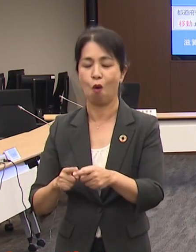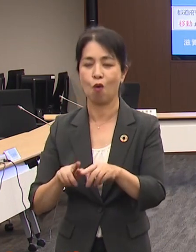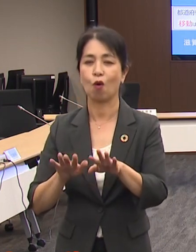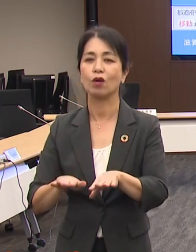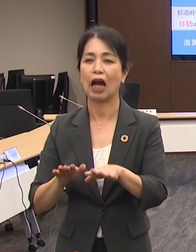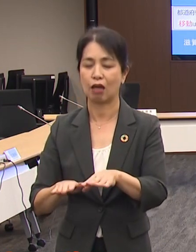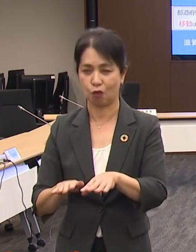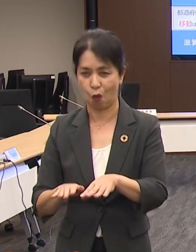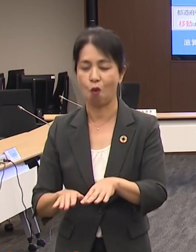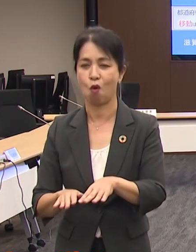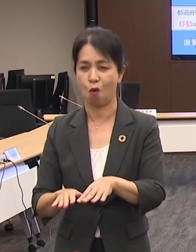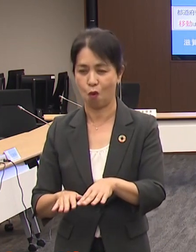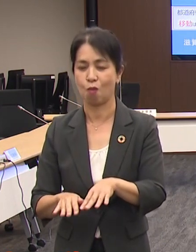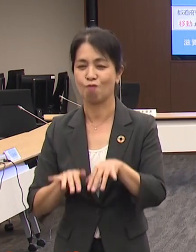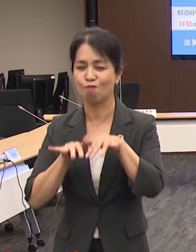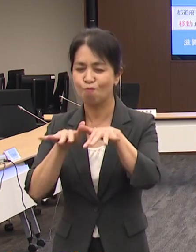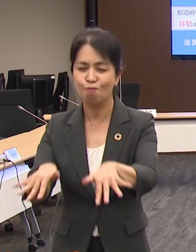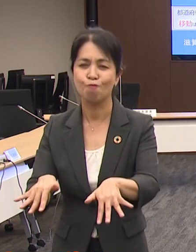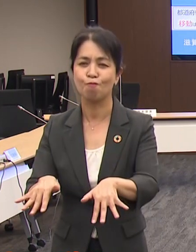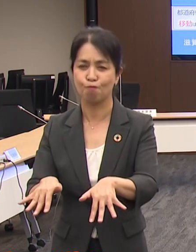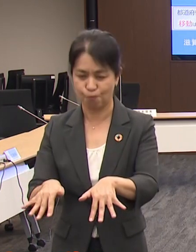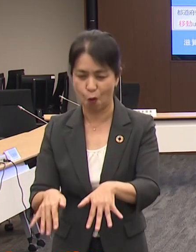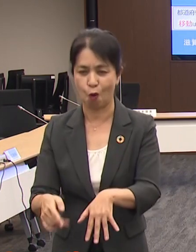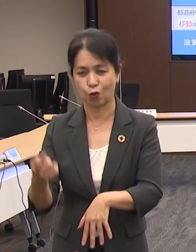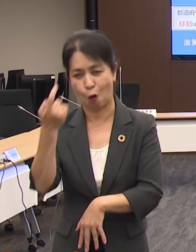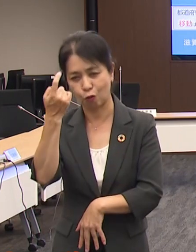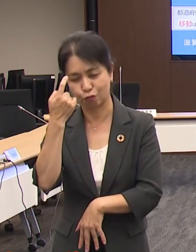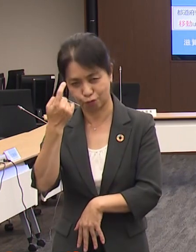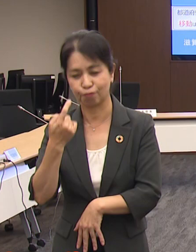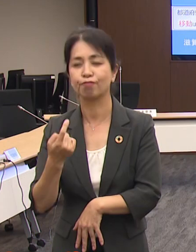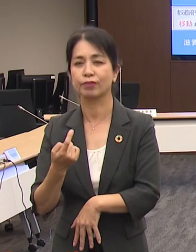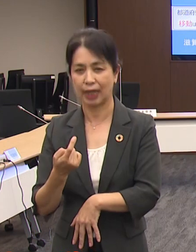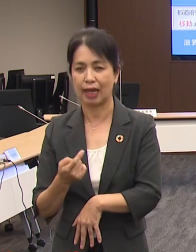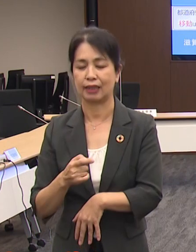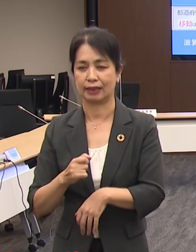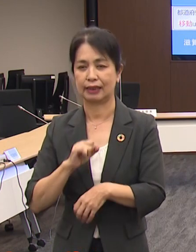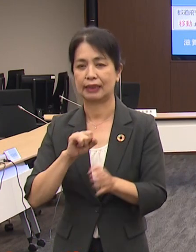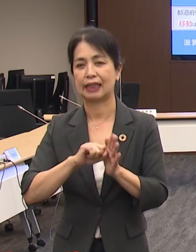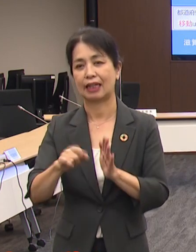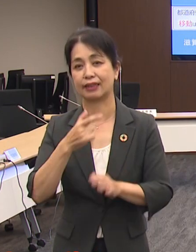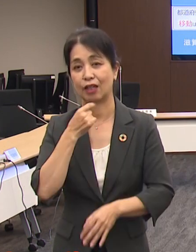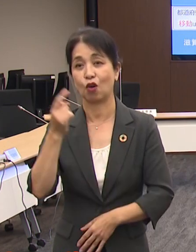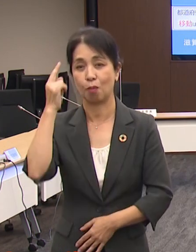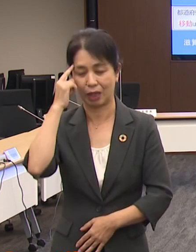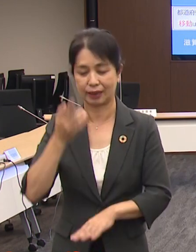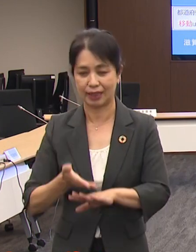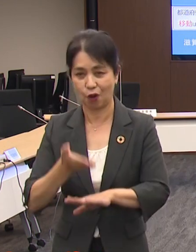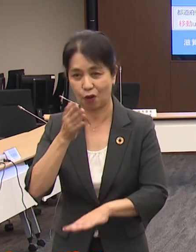波の教訓もしっかりと生かして今後に備えていきたいというふうに思います。私からは以上です。